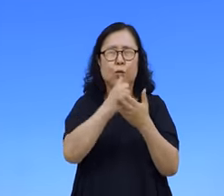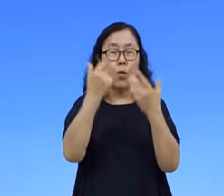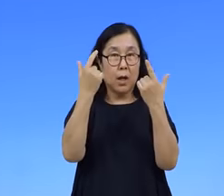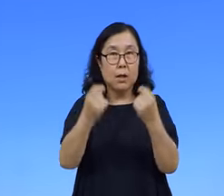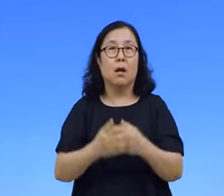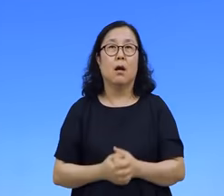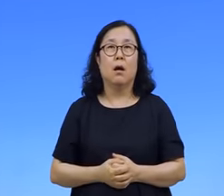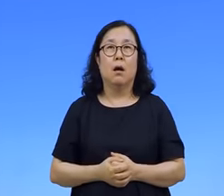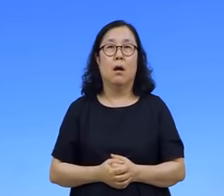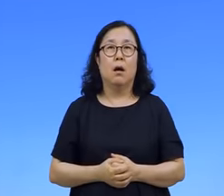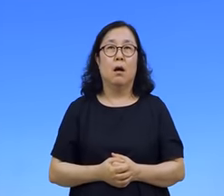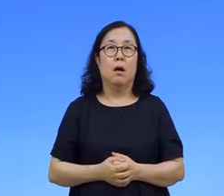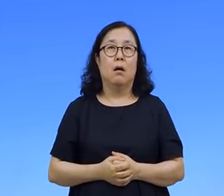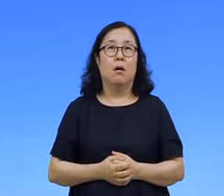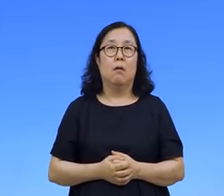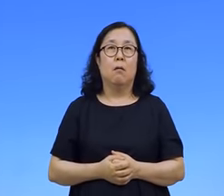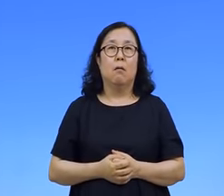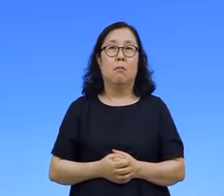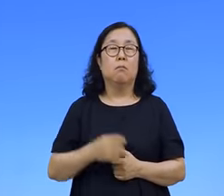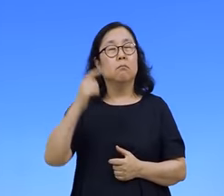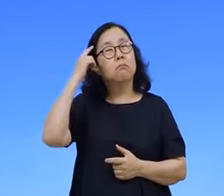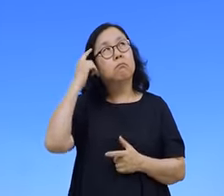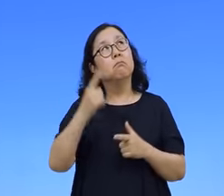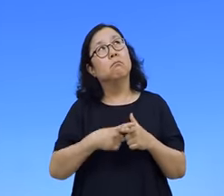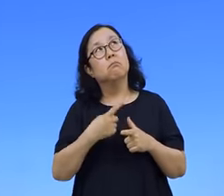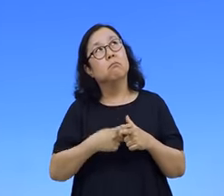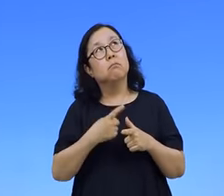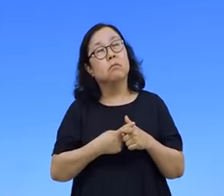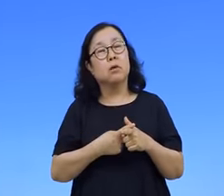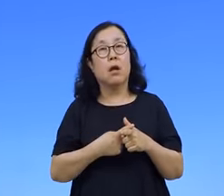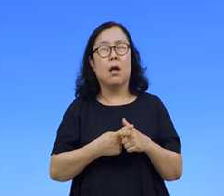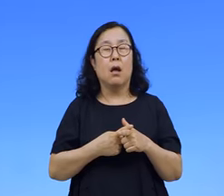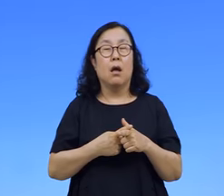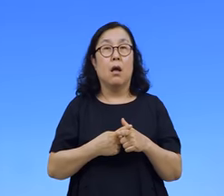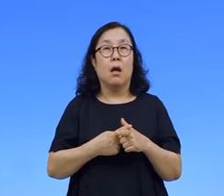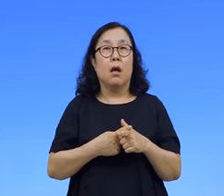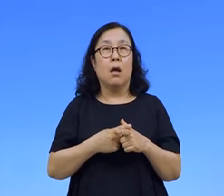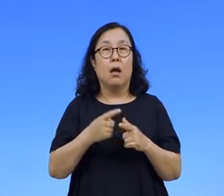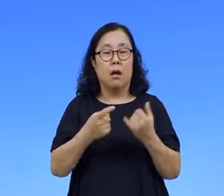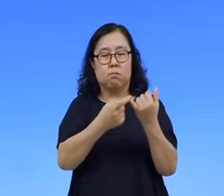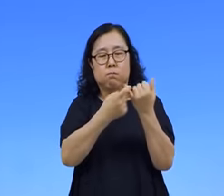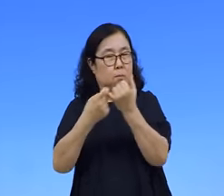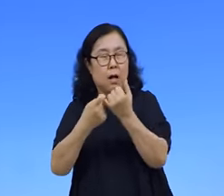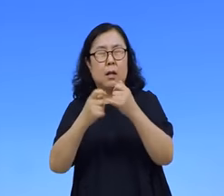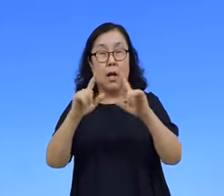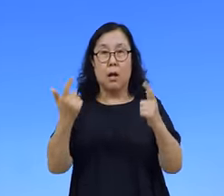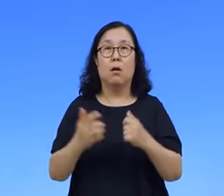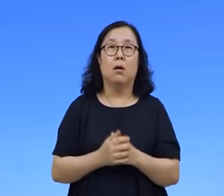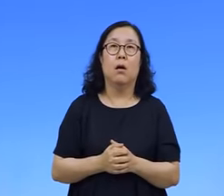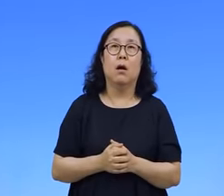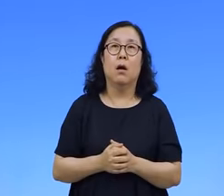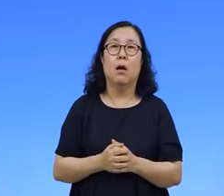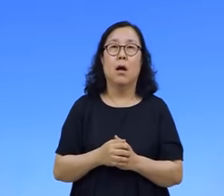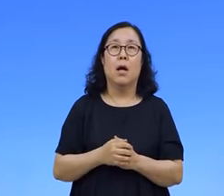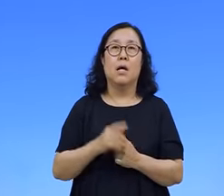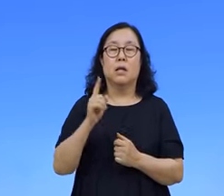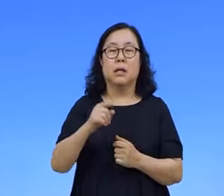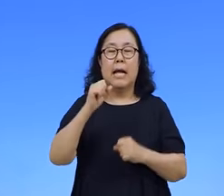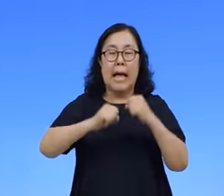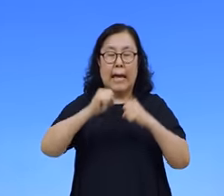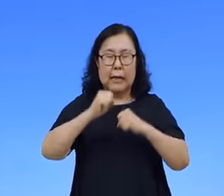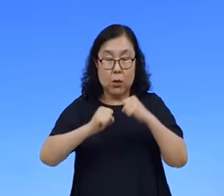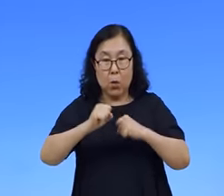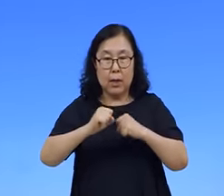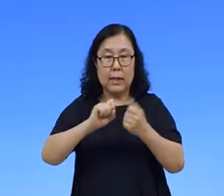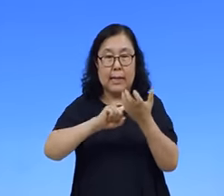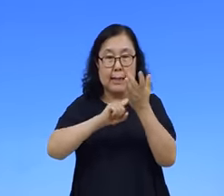아닙니까? 아무 생각 없다가 그냥 무슨 막 그냥 동물처럼 짐승처럼 그렇게 하는 게 아니라 수없이 그